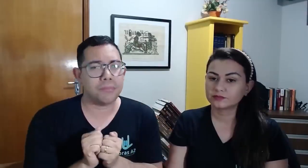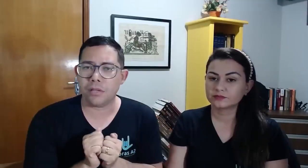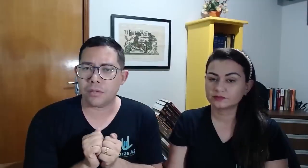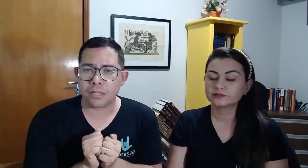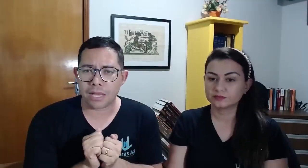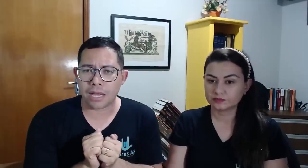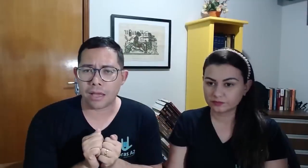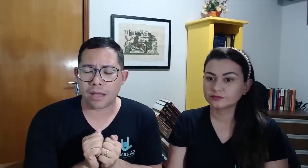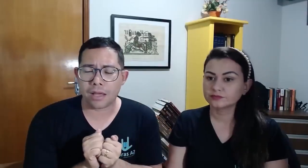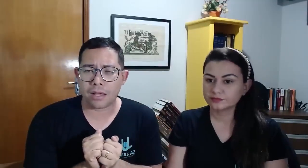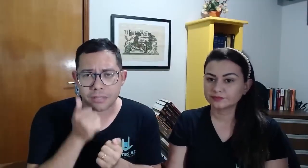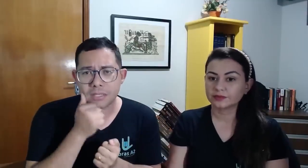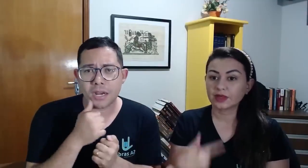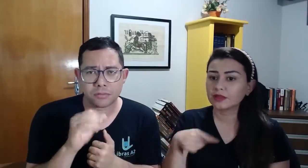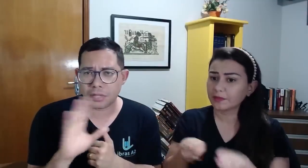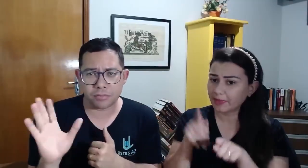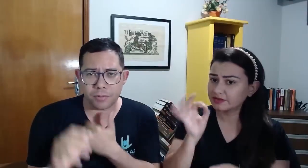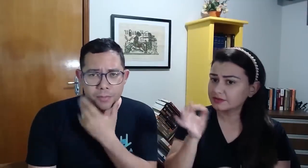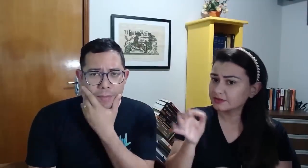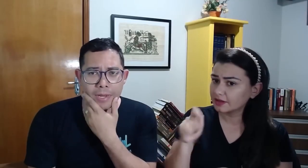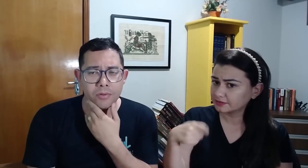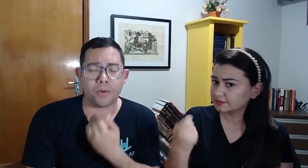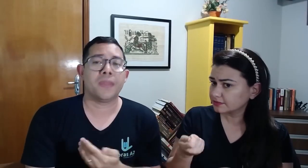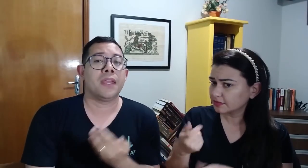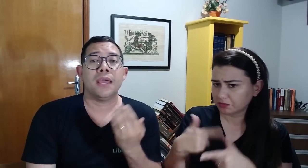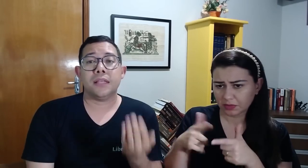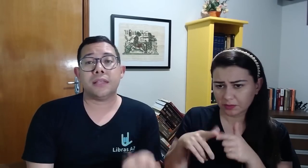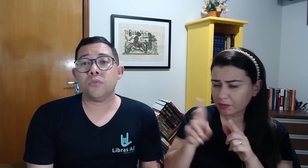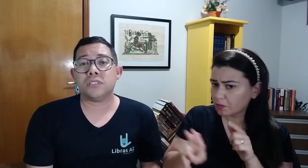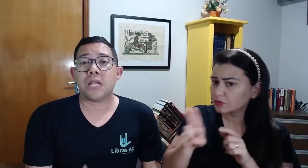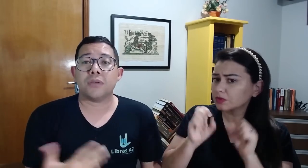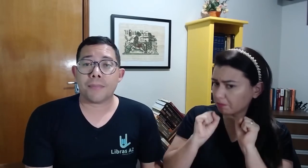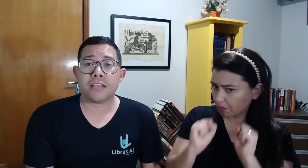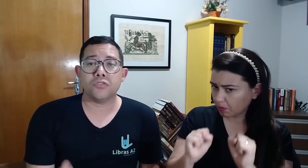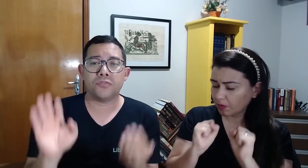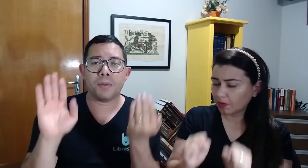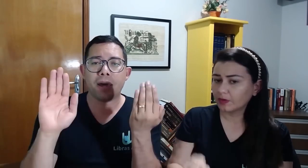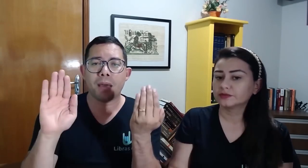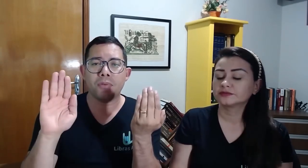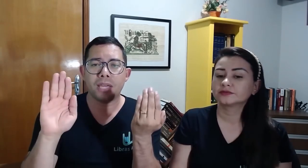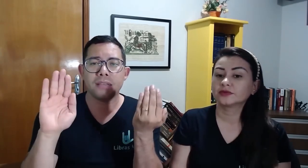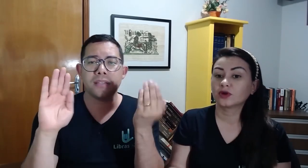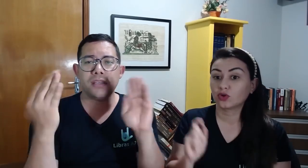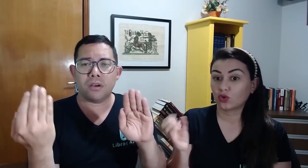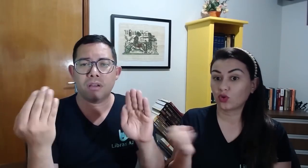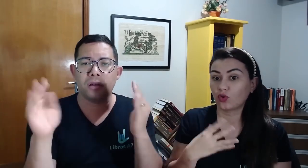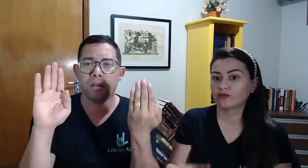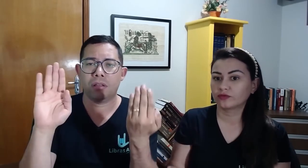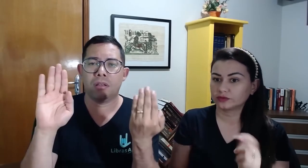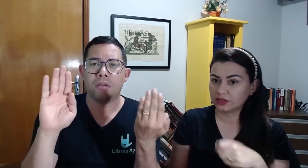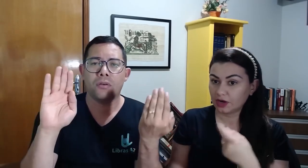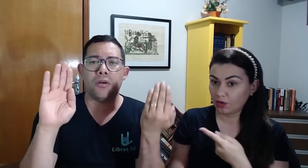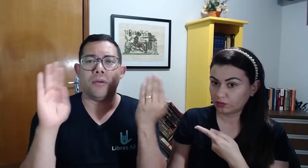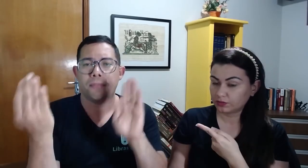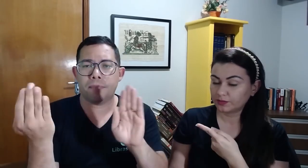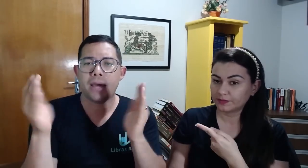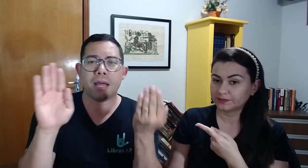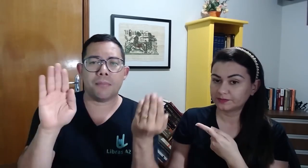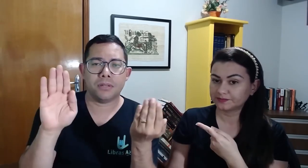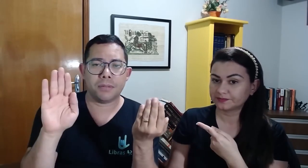Também tá certo, tá? Não tem problema nenhum, não. E tem um sinal que é mais novo, a parábola, que é esse aqui, ó. Ó, parábola. Até